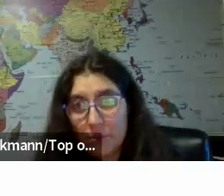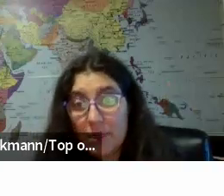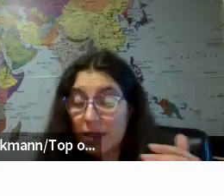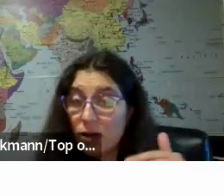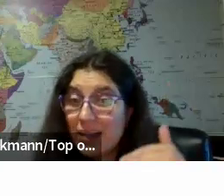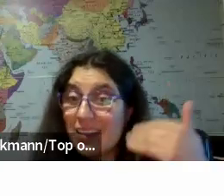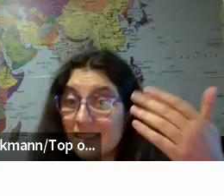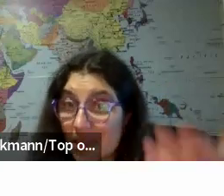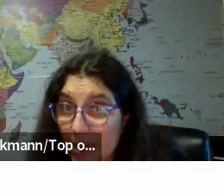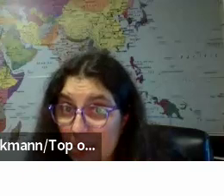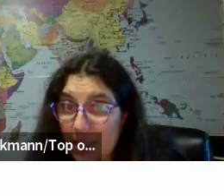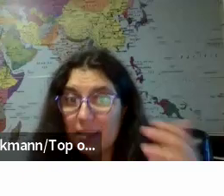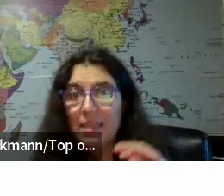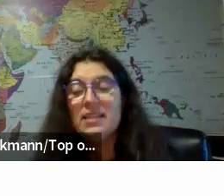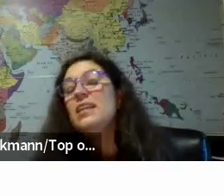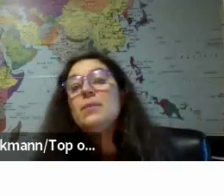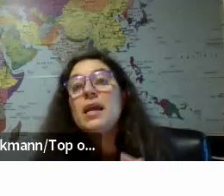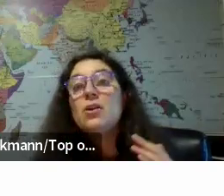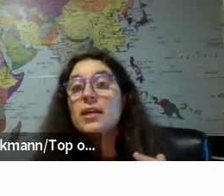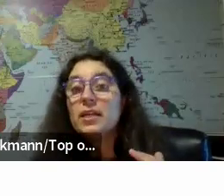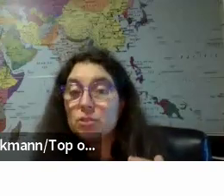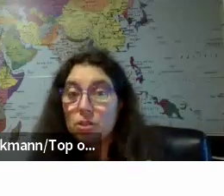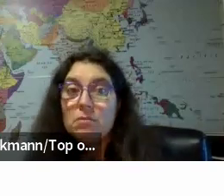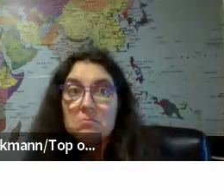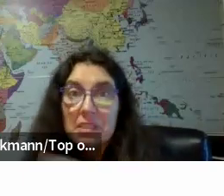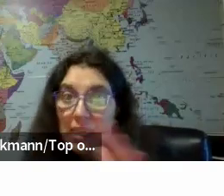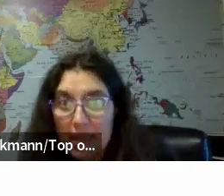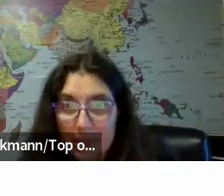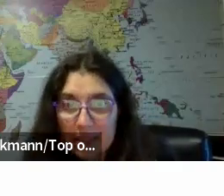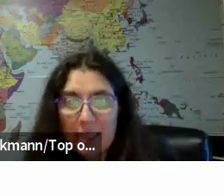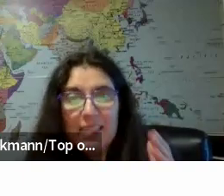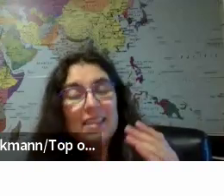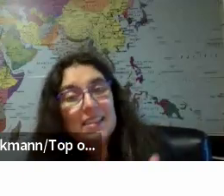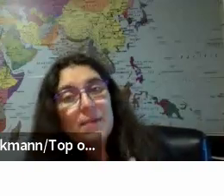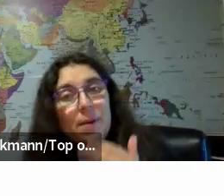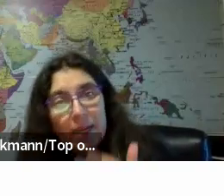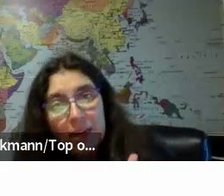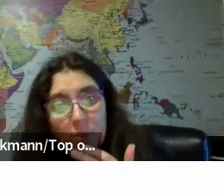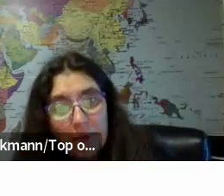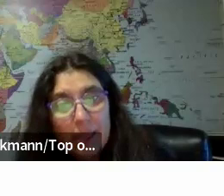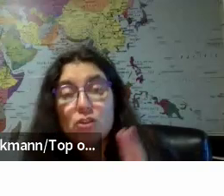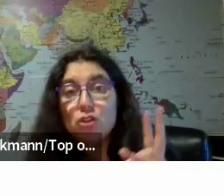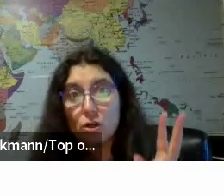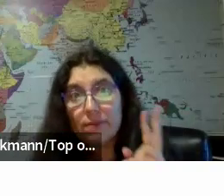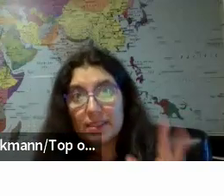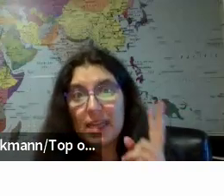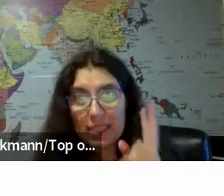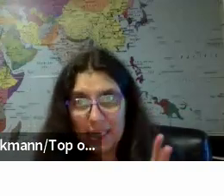la alfombra, que lo hace semanalmente, limpiar los escritorios diariamente, despapelar los papeleros 2 veces al